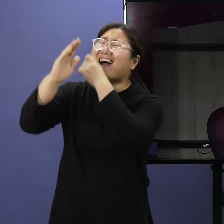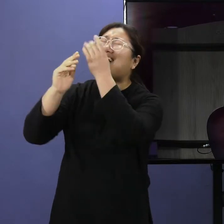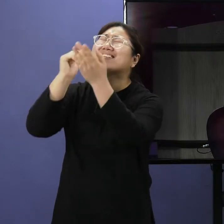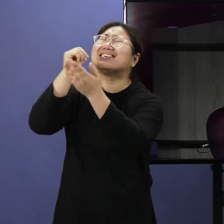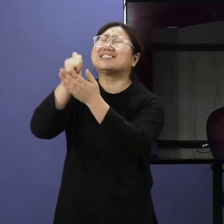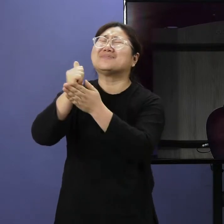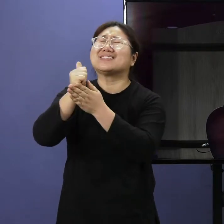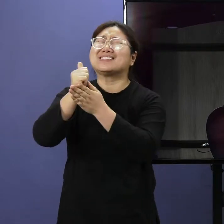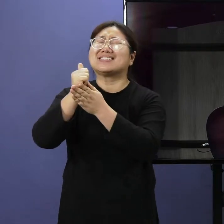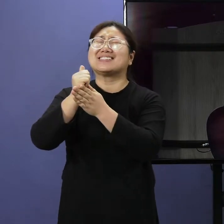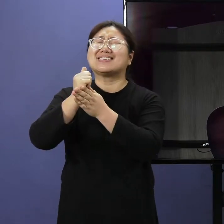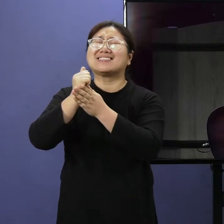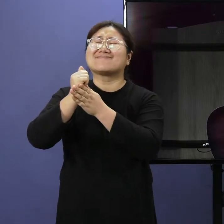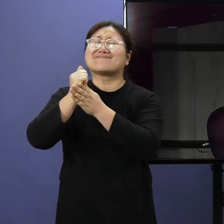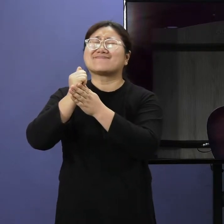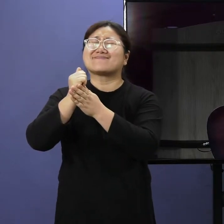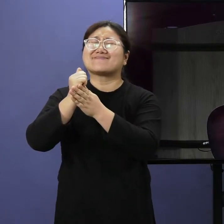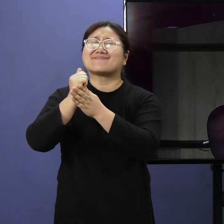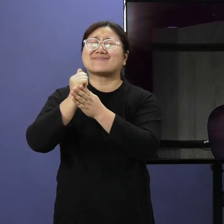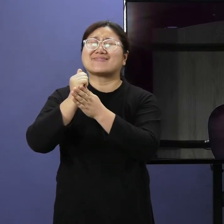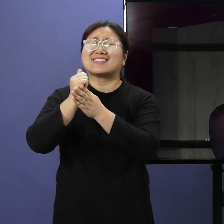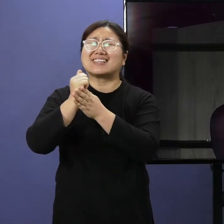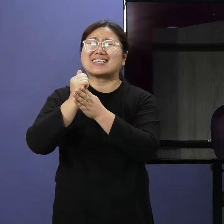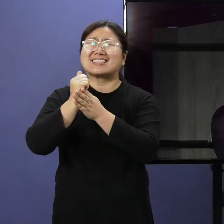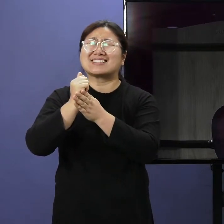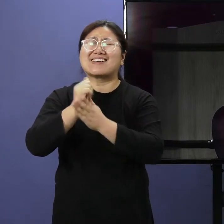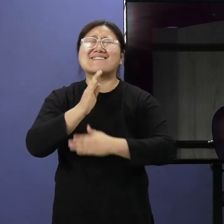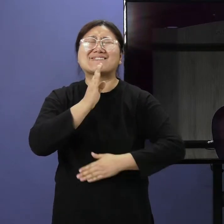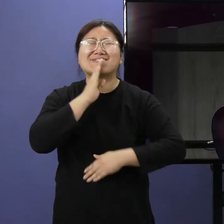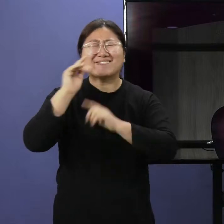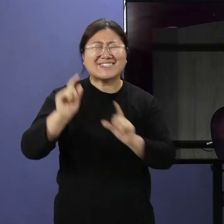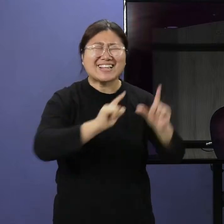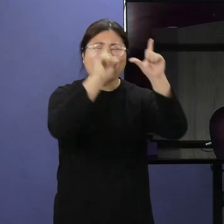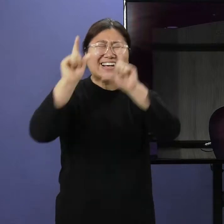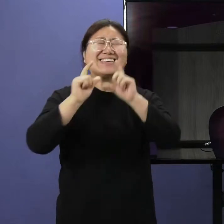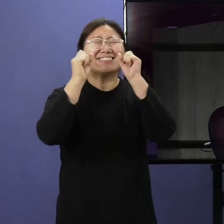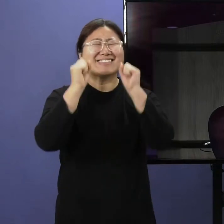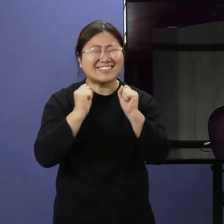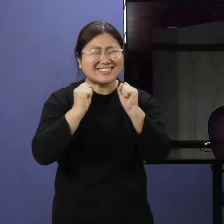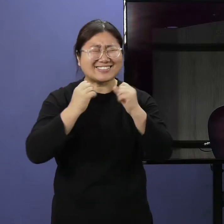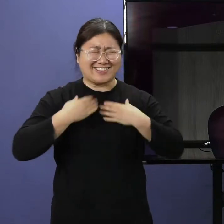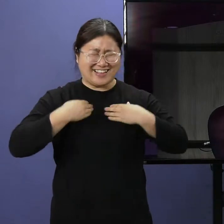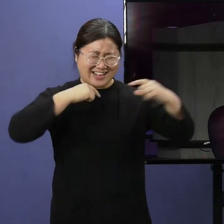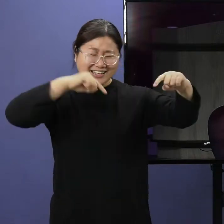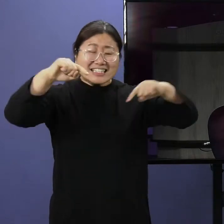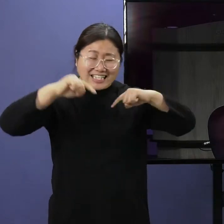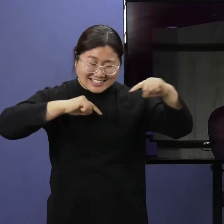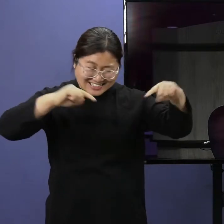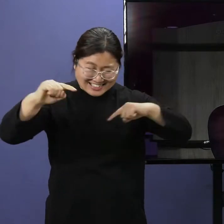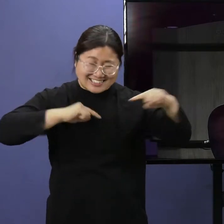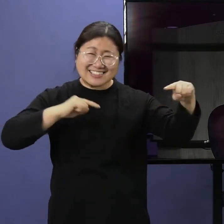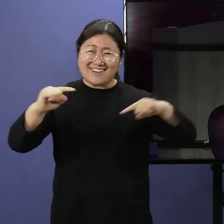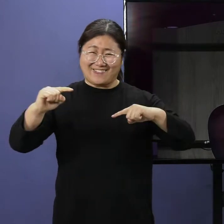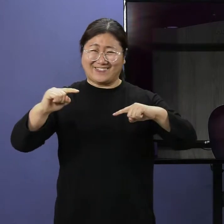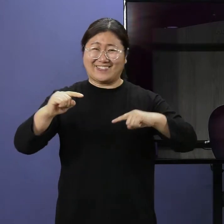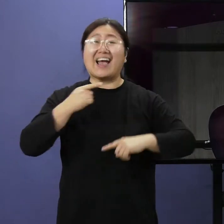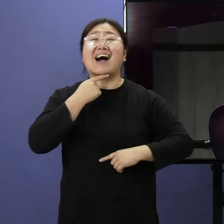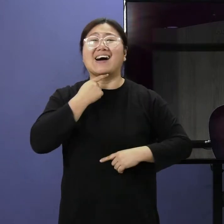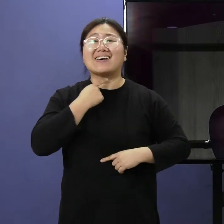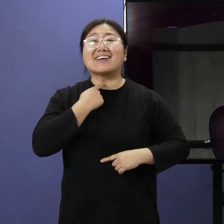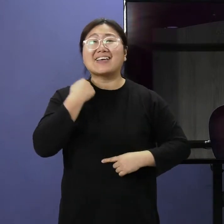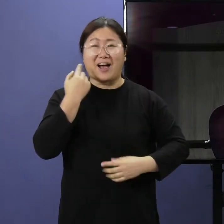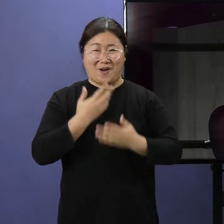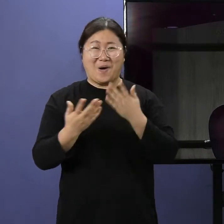살아계셔서 오늘도 나의 삶을 다스리시는 것을 경험하는 시간 되게 주여 역사하여 주시옵소서. 좀 우리가 이 시간에 다